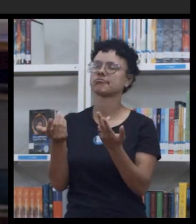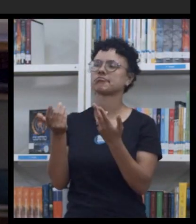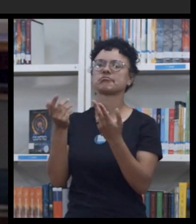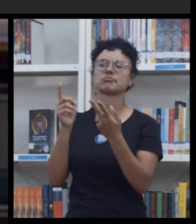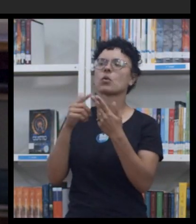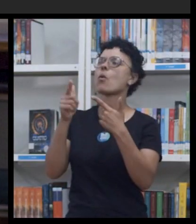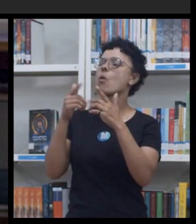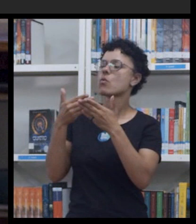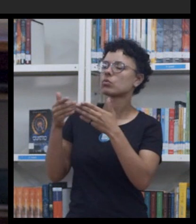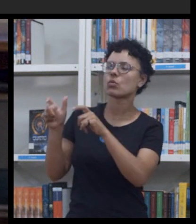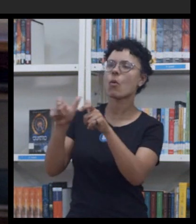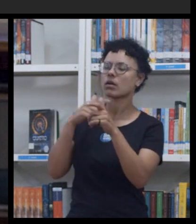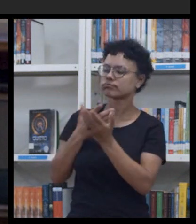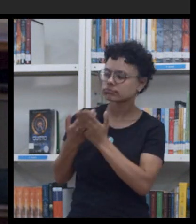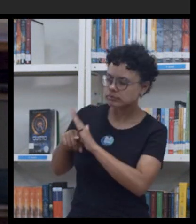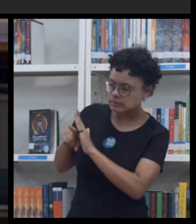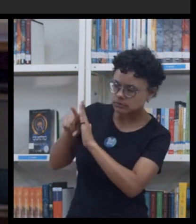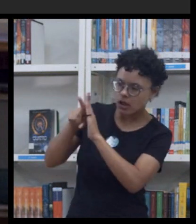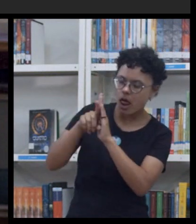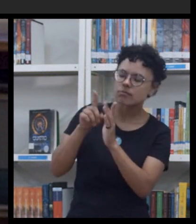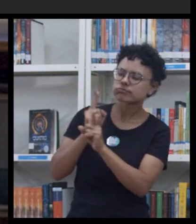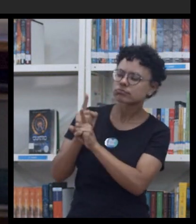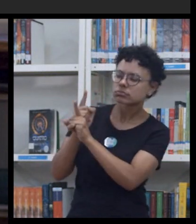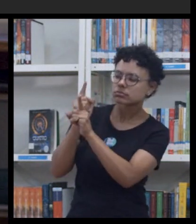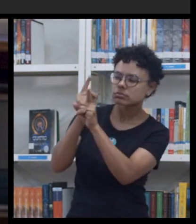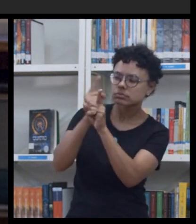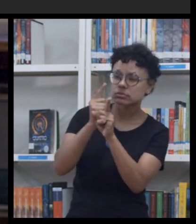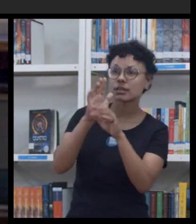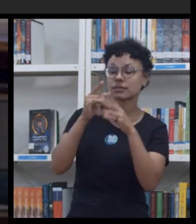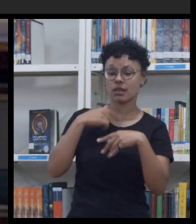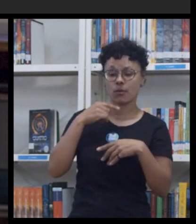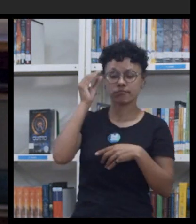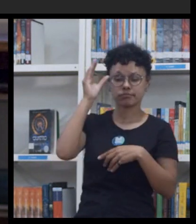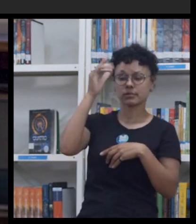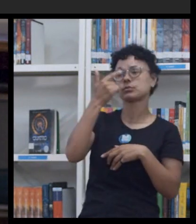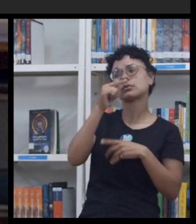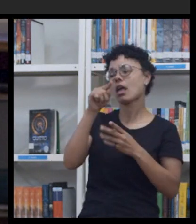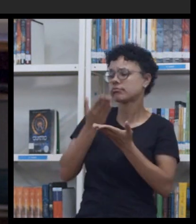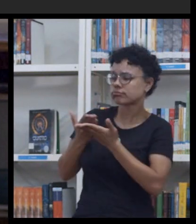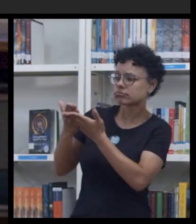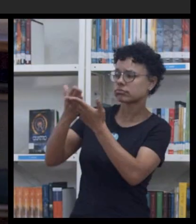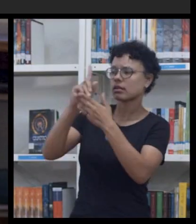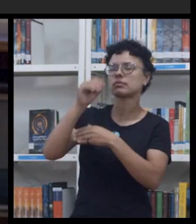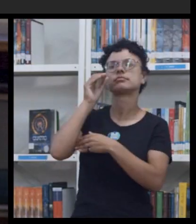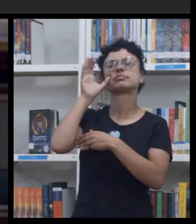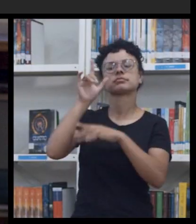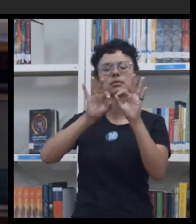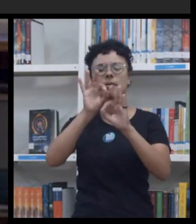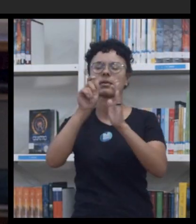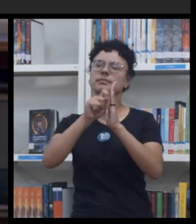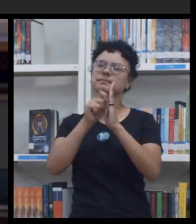pesquisar em qualquer lugar e descobrir aquela coisa que me falta para que eu possa fazer o meu trabalho da melhor